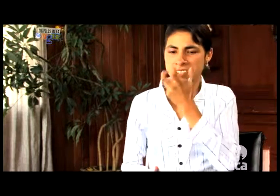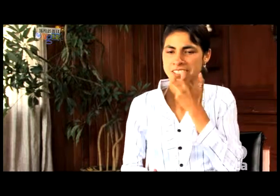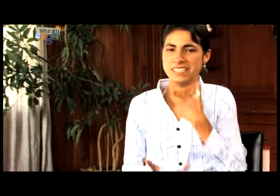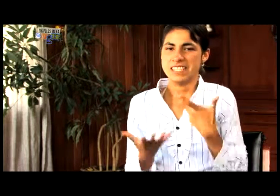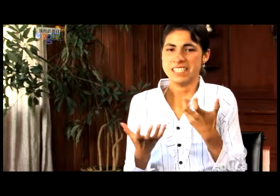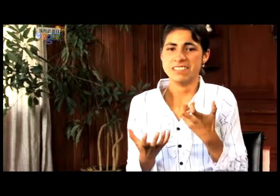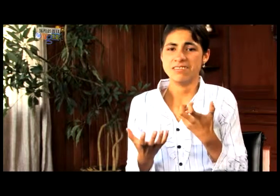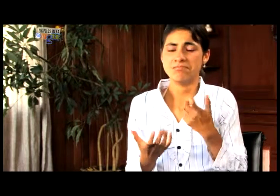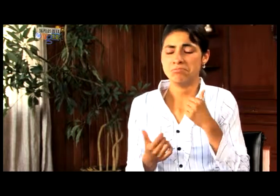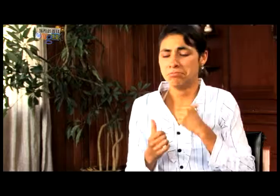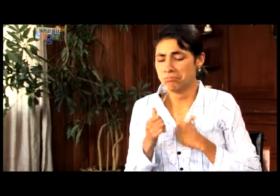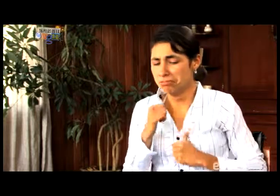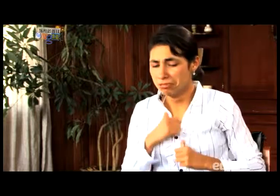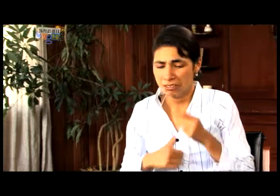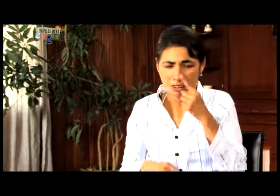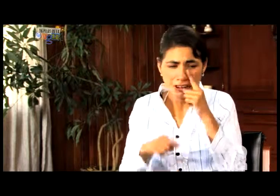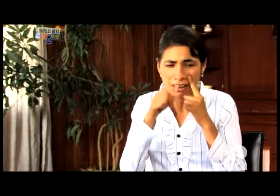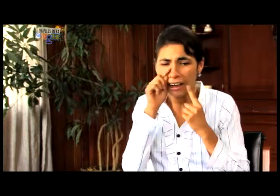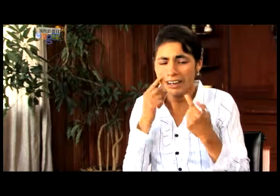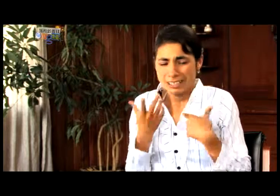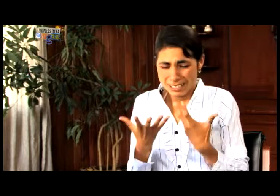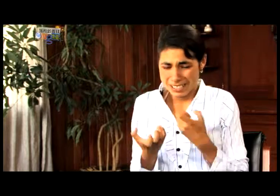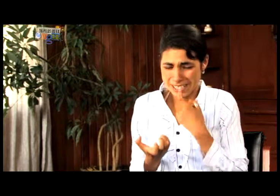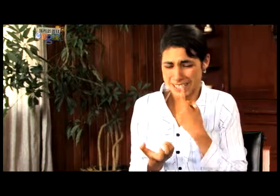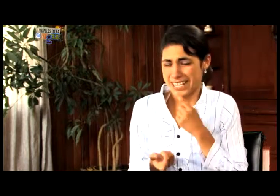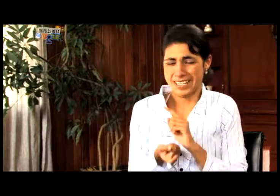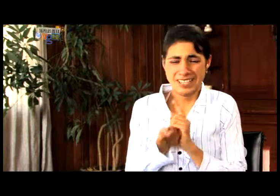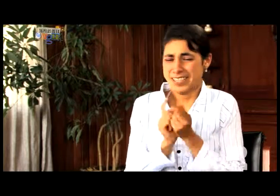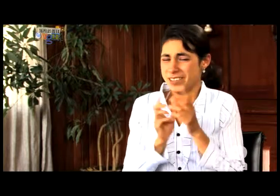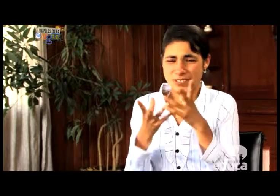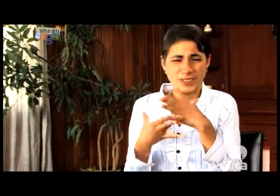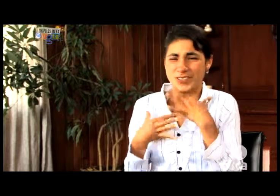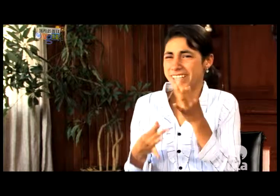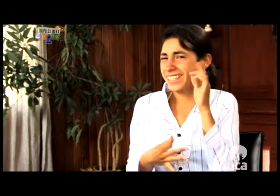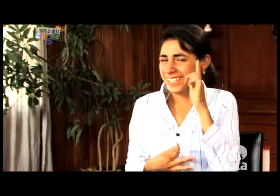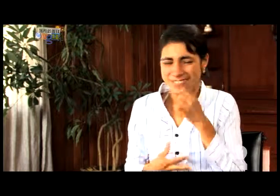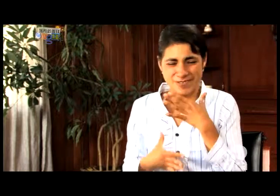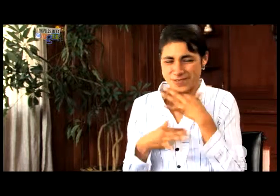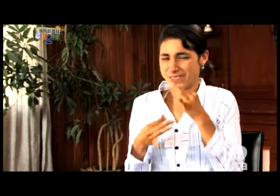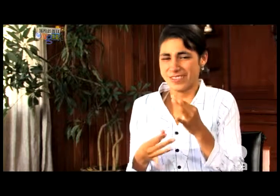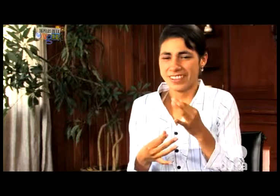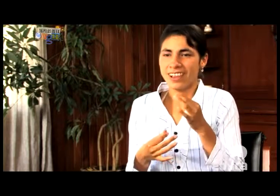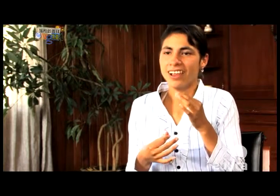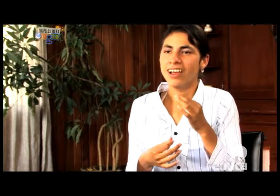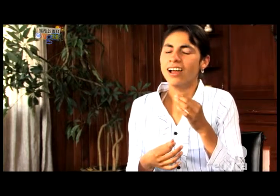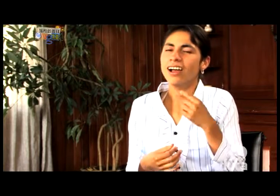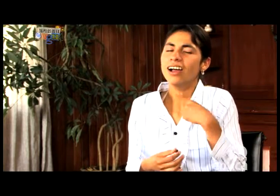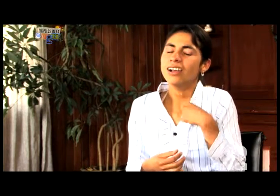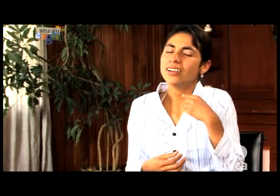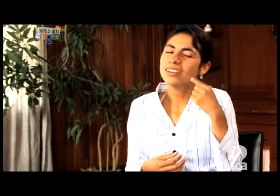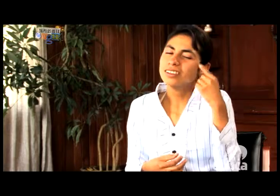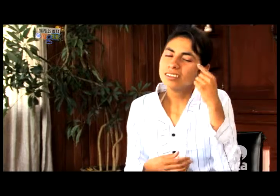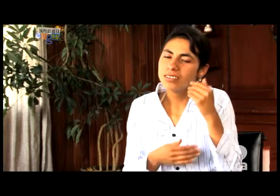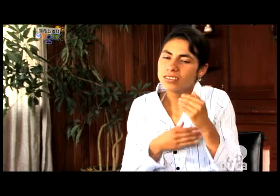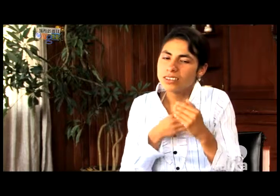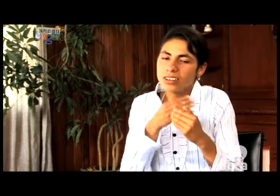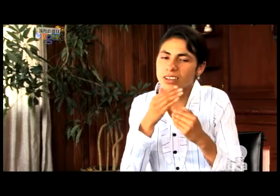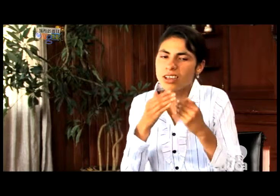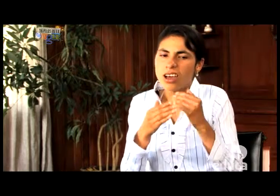podía, sentía mucha angustia y lloraba. Ahí entendí que ellos oyen y que yo era sorda. Que no